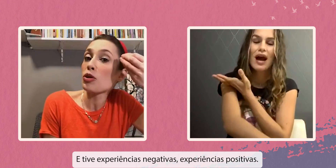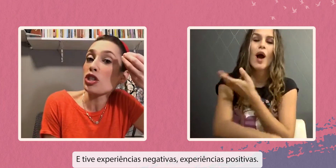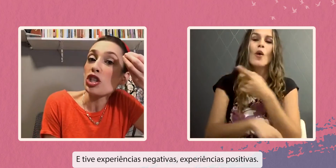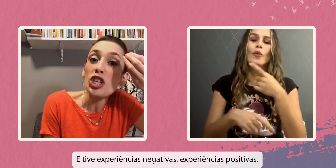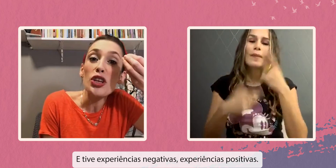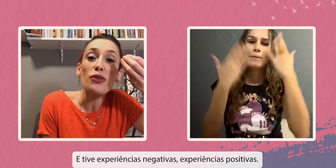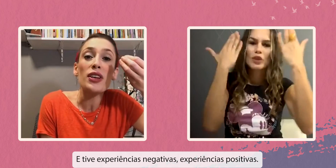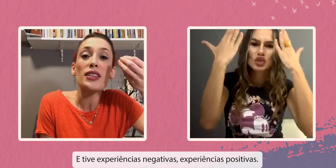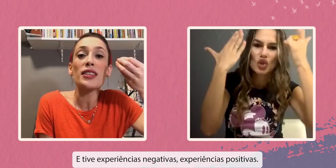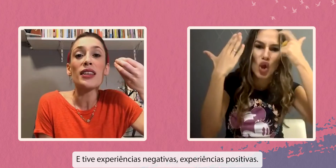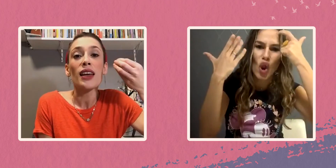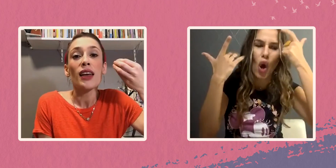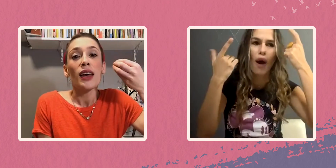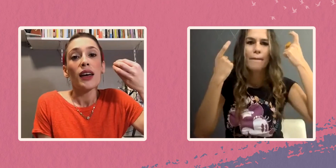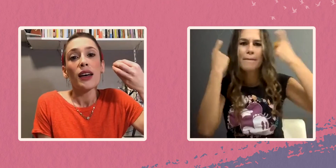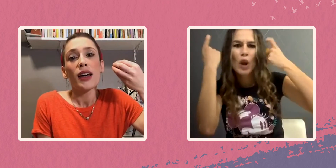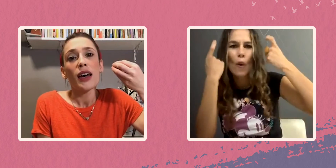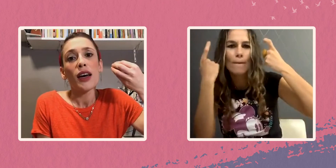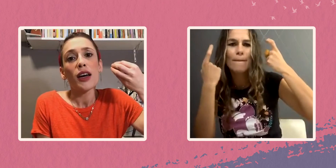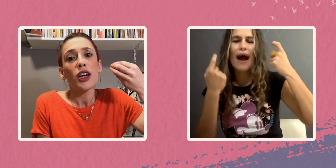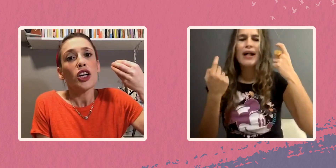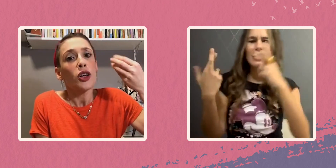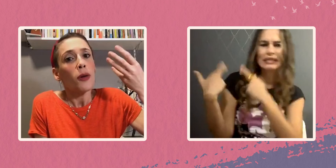experiências positivas.